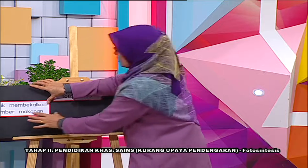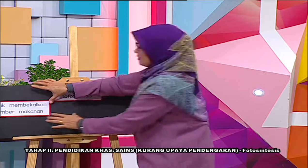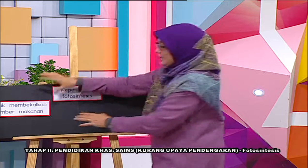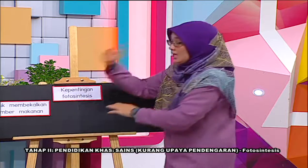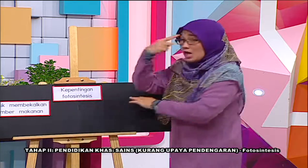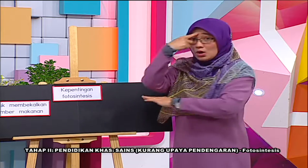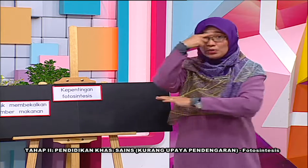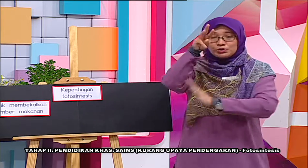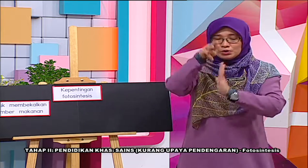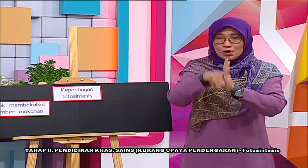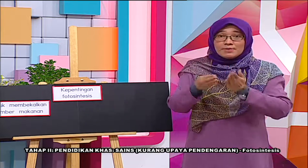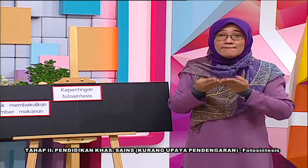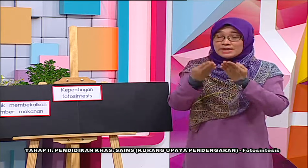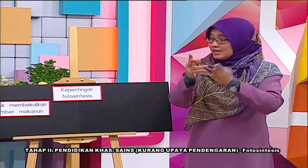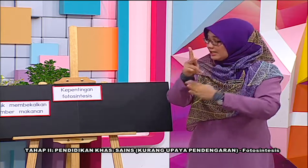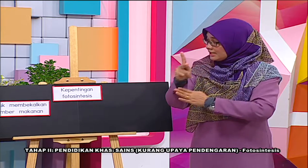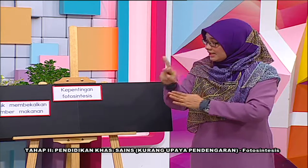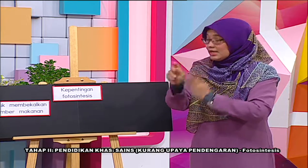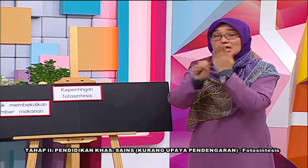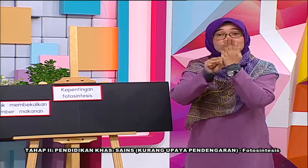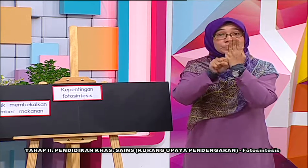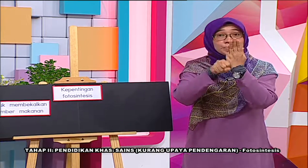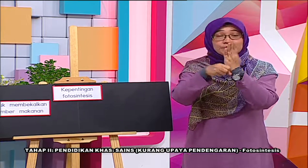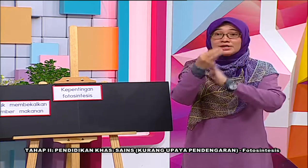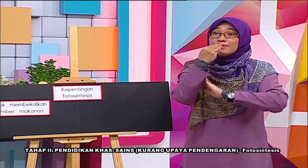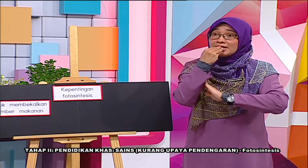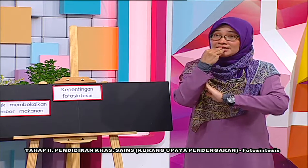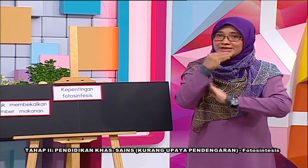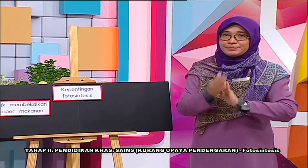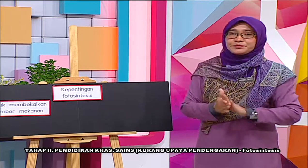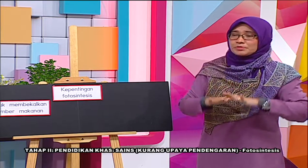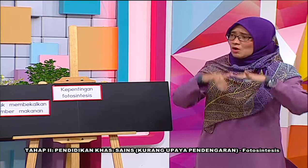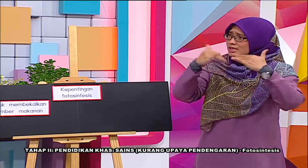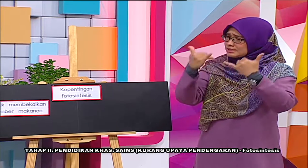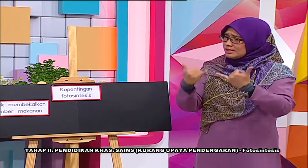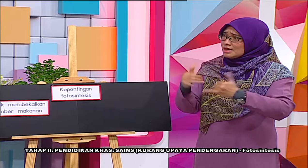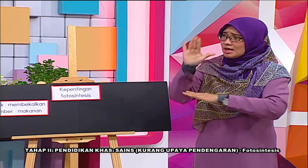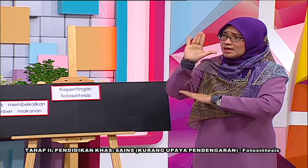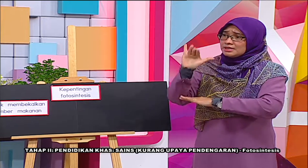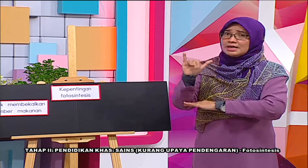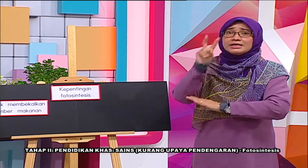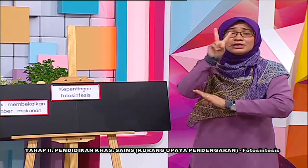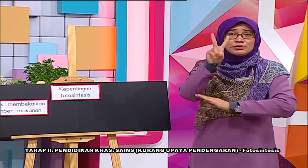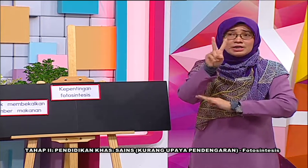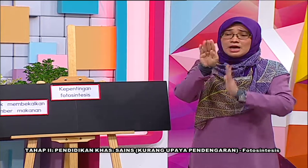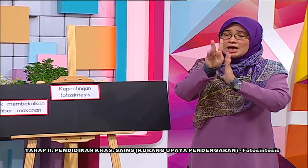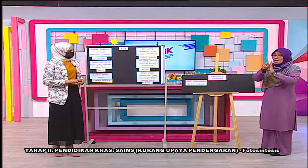Hai Oke untuk membekalkan sumber makanan oke sekarang yang kedua